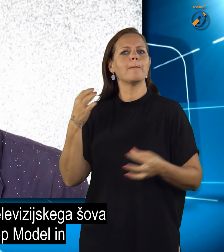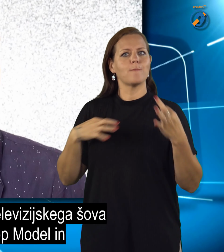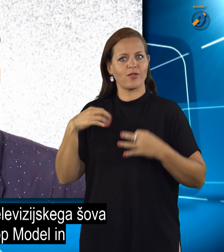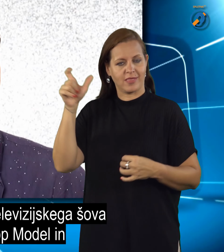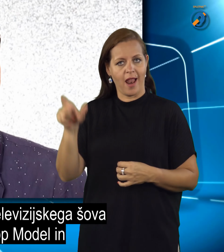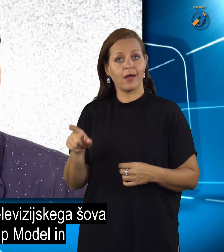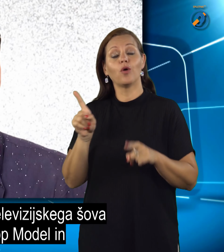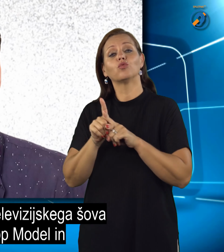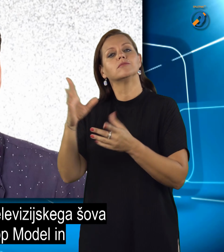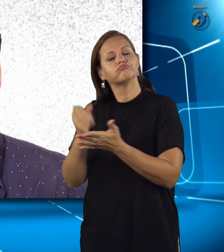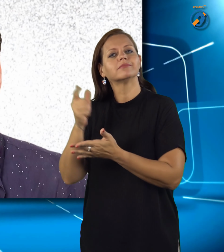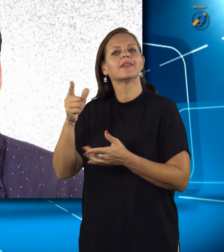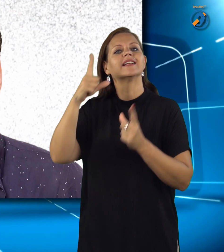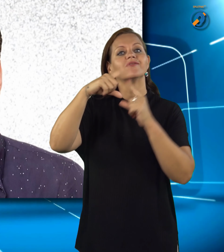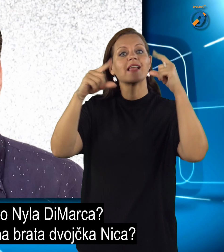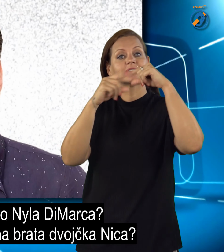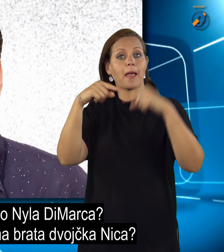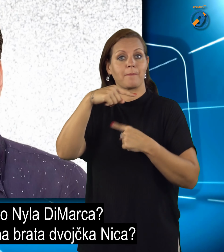plešejo, Nila DiMarca?